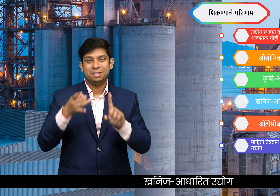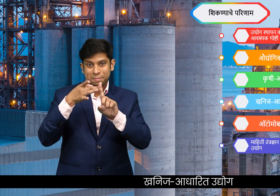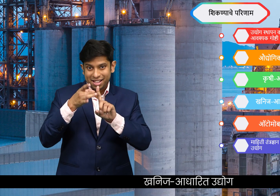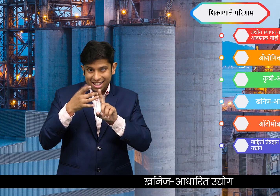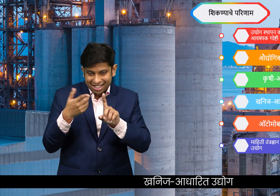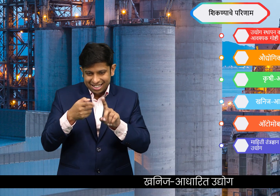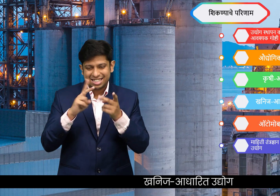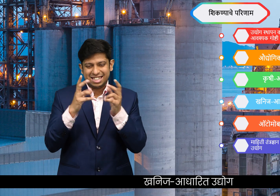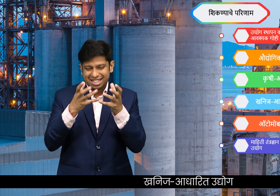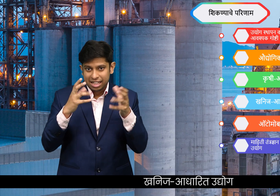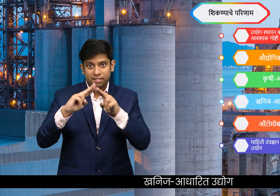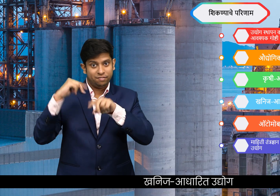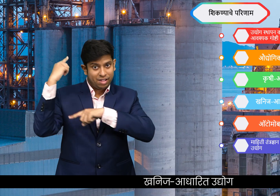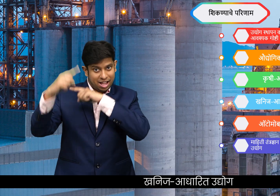खनिज आधारित उद्योग,